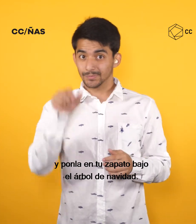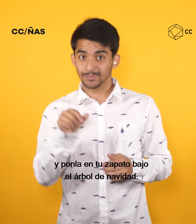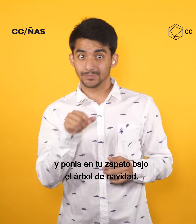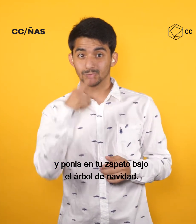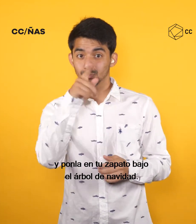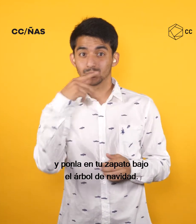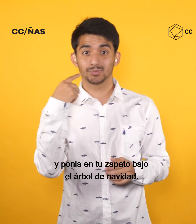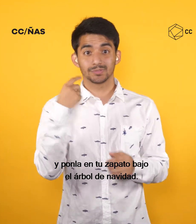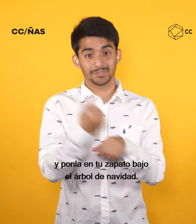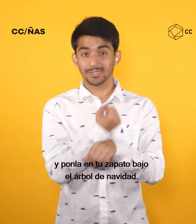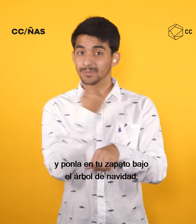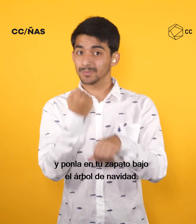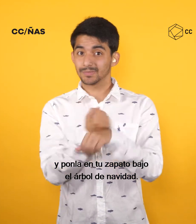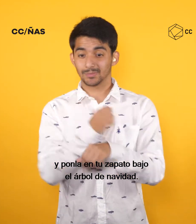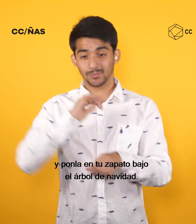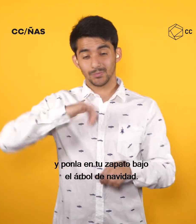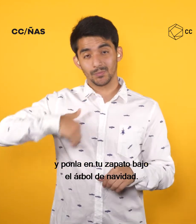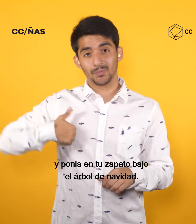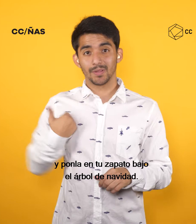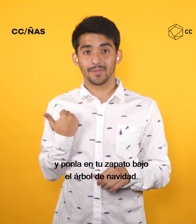Y ponle en tu zapato bajo el árbol de Navidad.